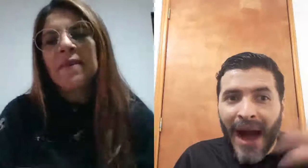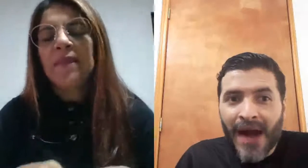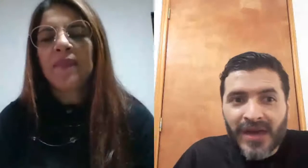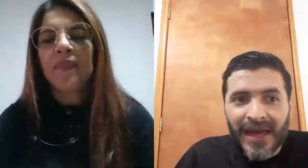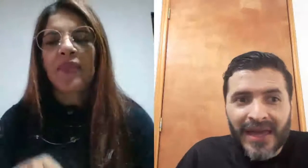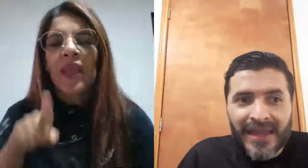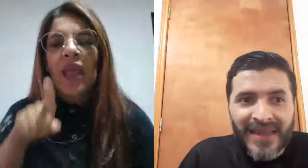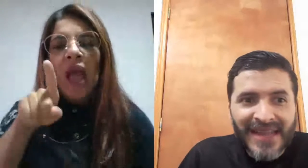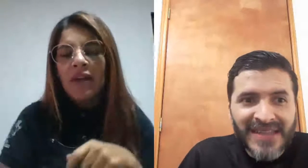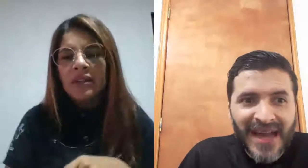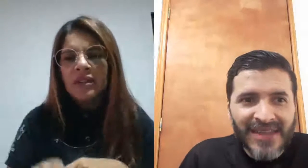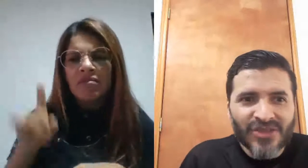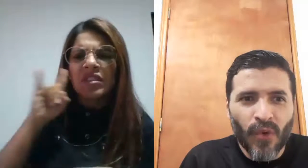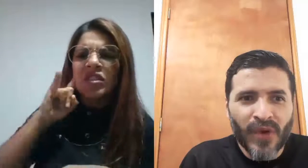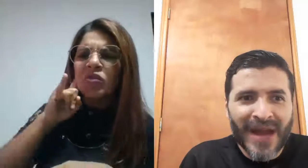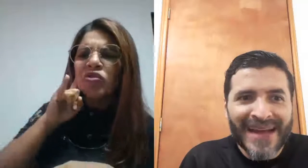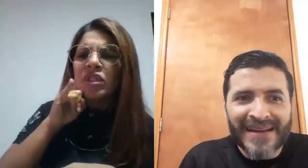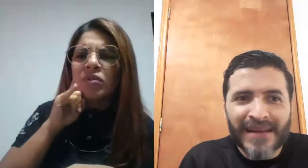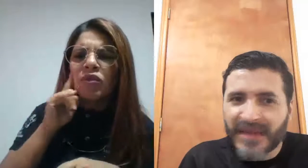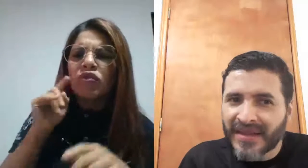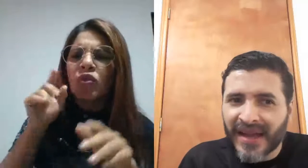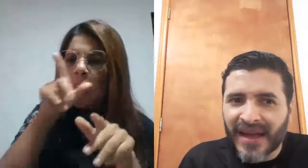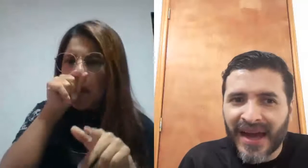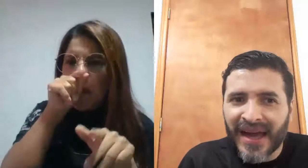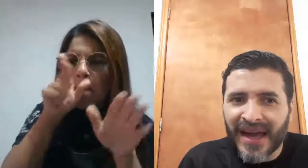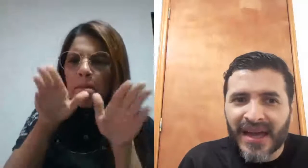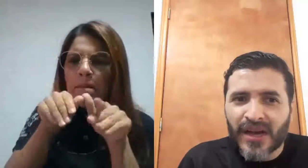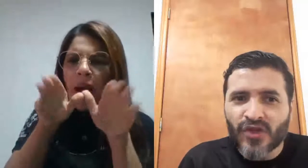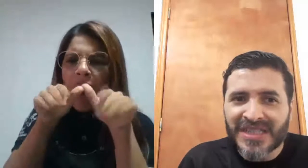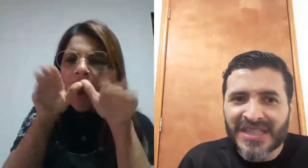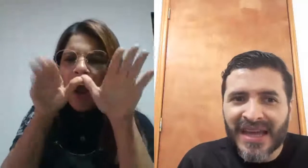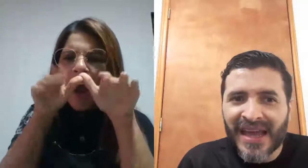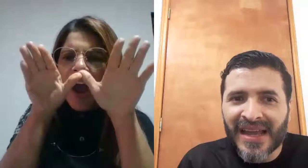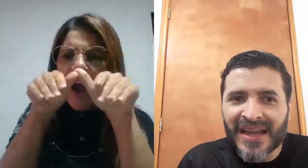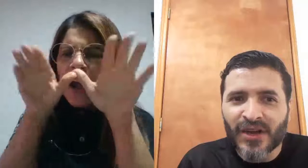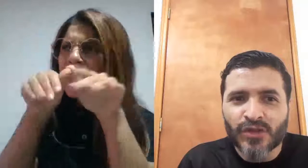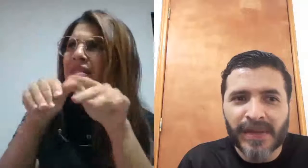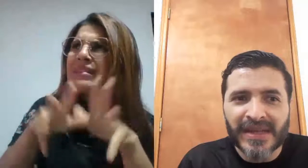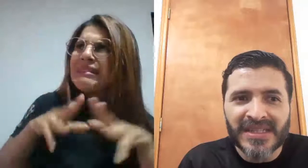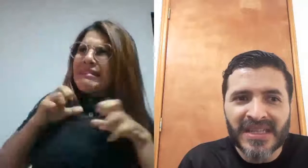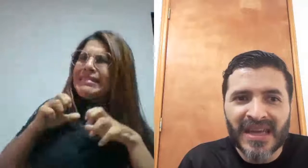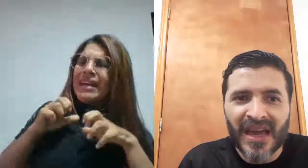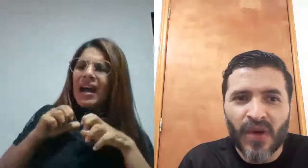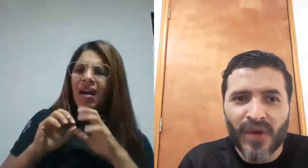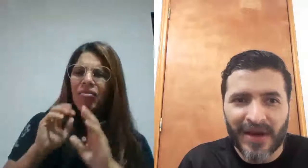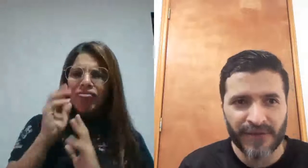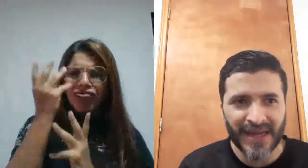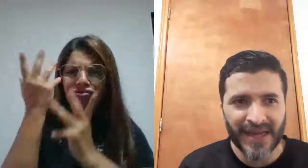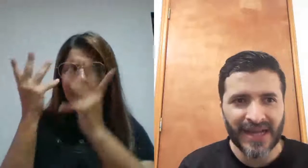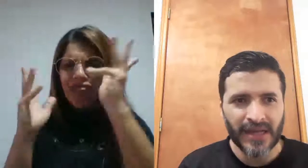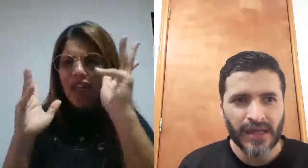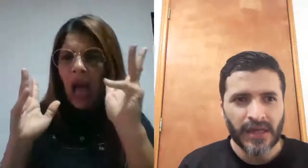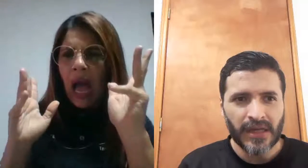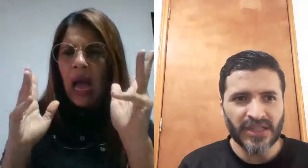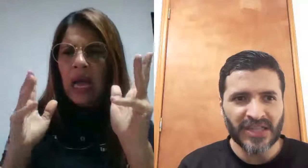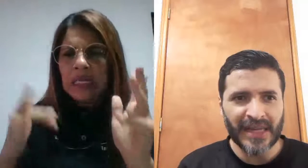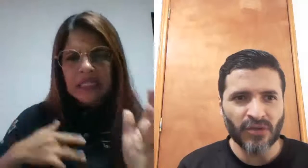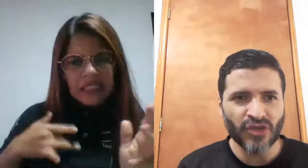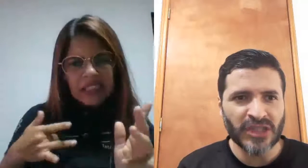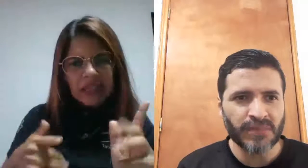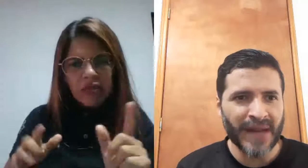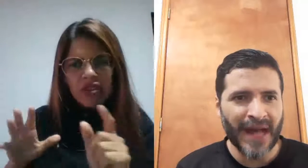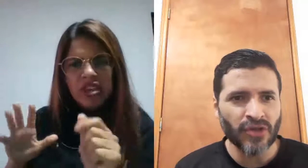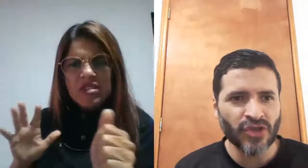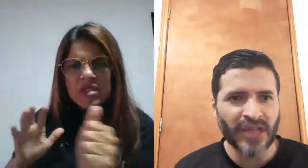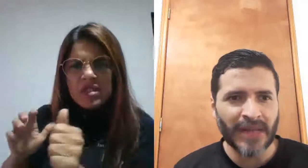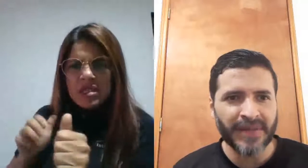un pájaro que agita las alas o una ramita que cae, nos hace creer que nos persigue una fiera. Y